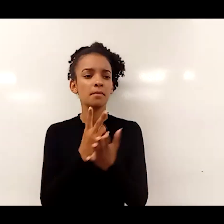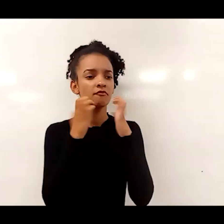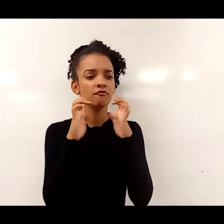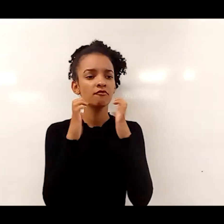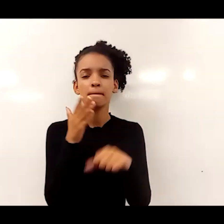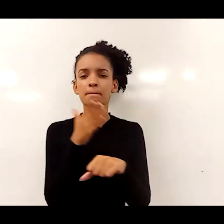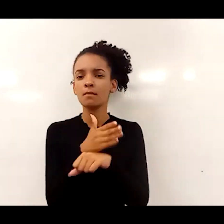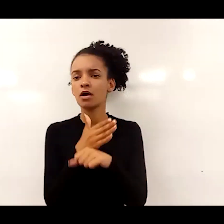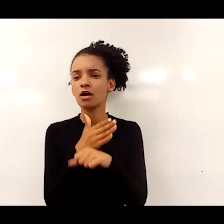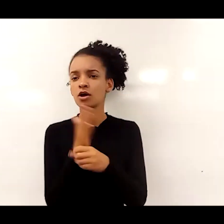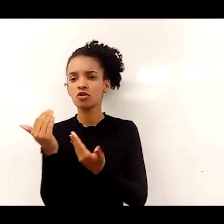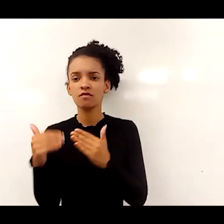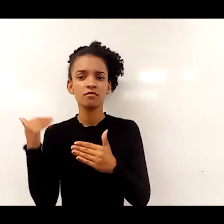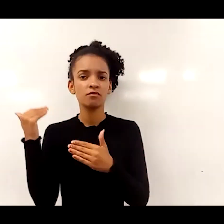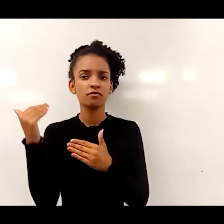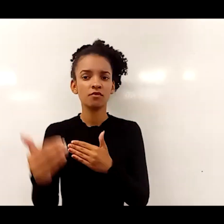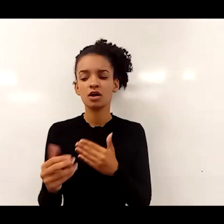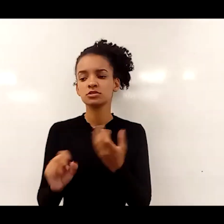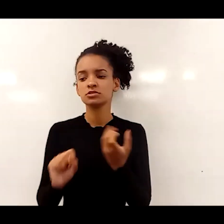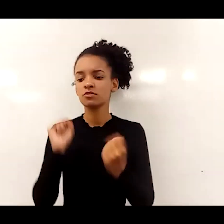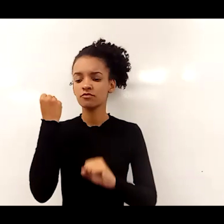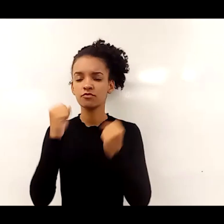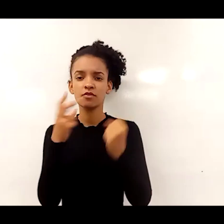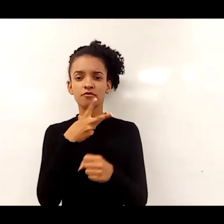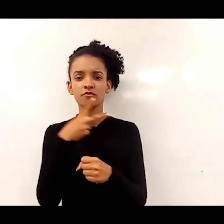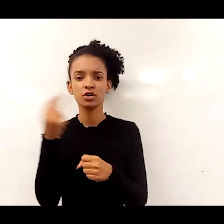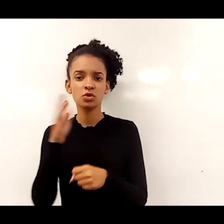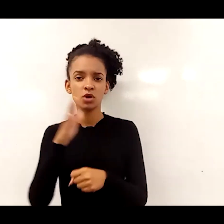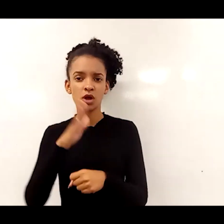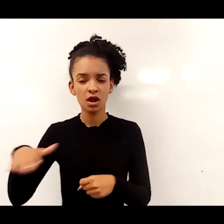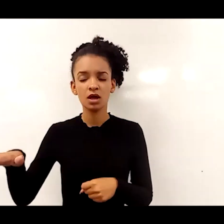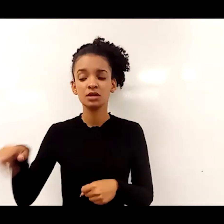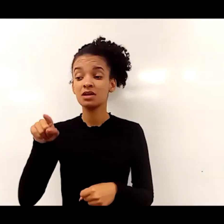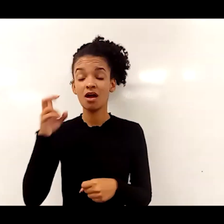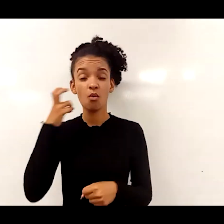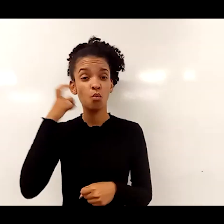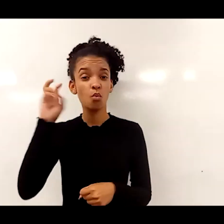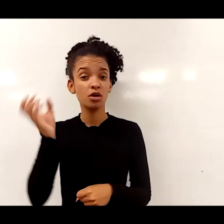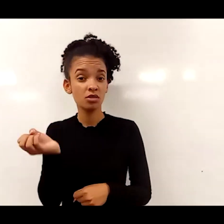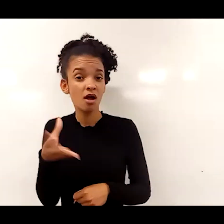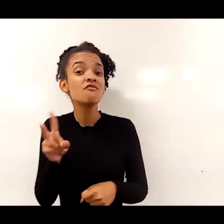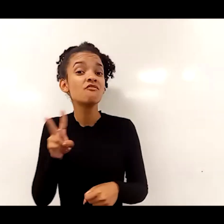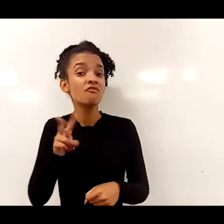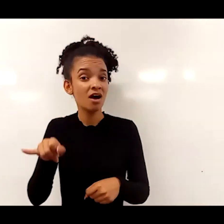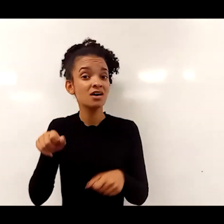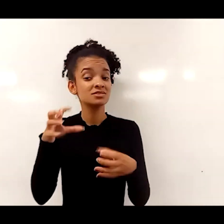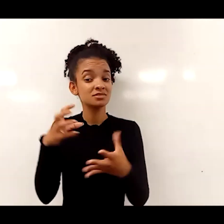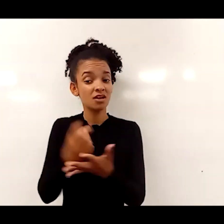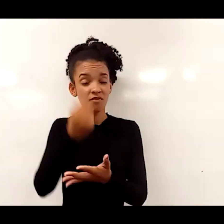de Vencedores Kids. Essa nova cultura vai salvar essas gerações, irmãos, das